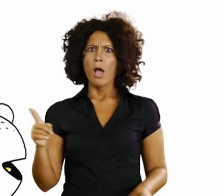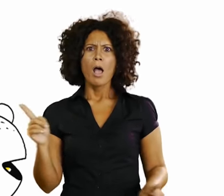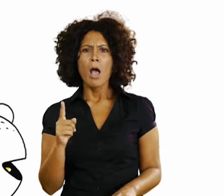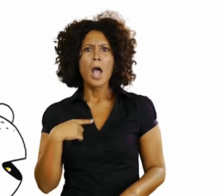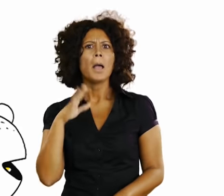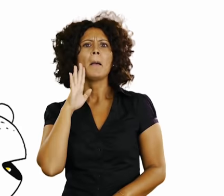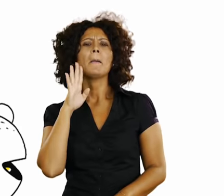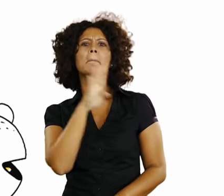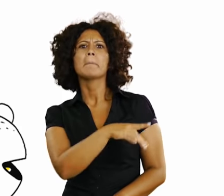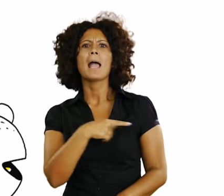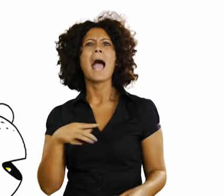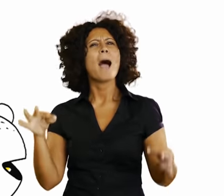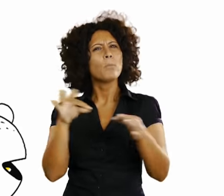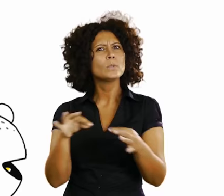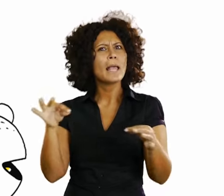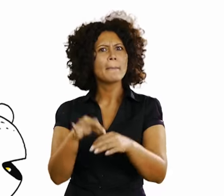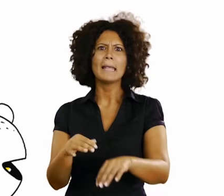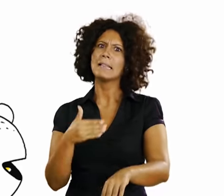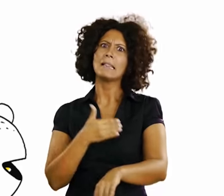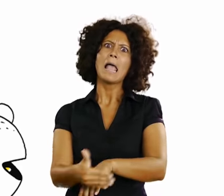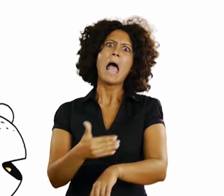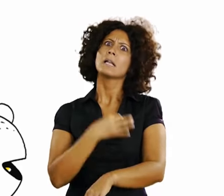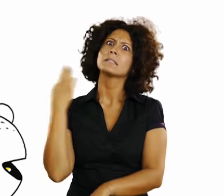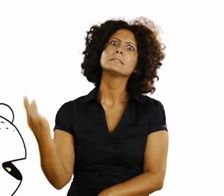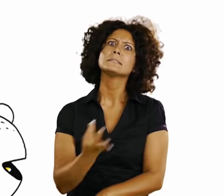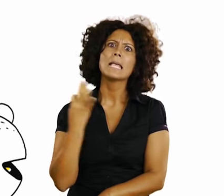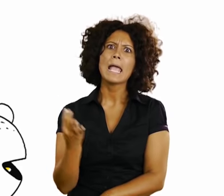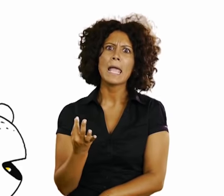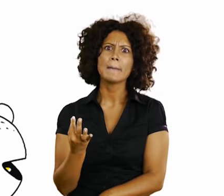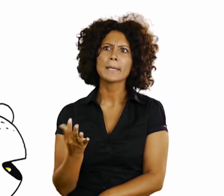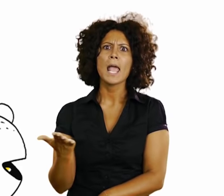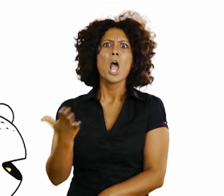No, io le ho detto che è sempre in ritardo agli appuntamenti.